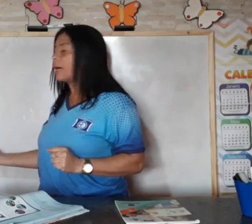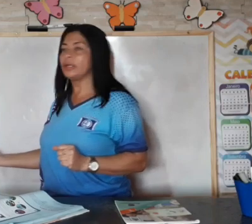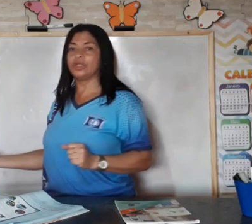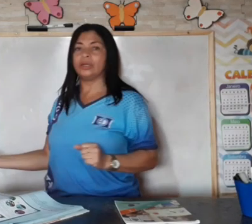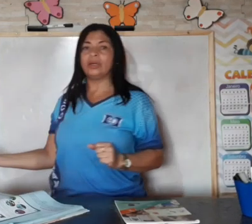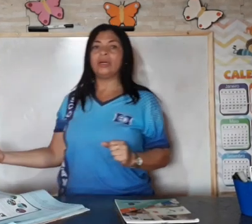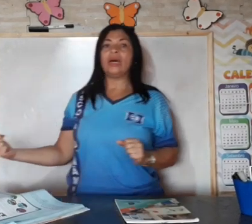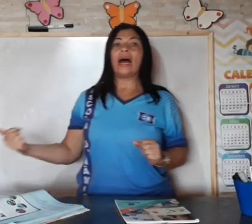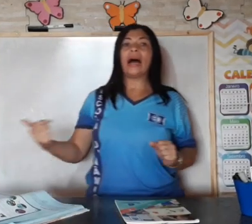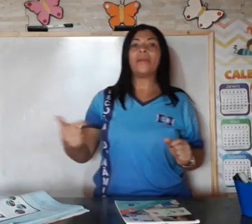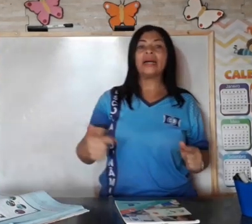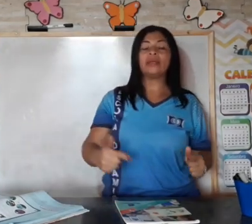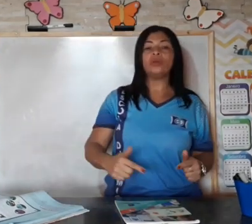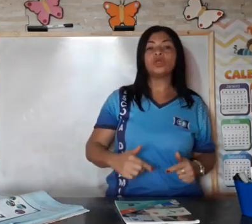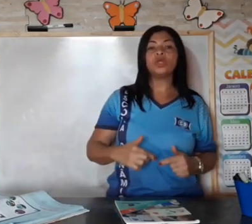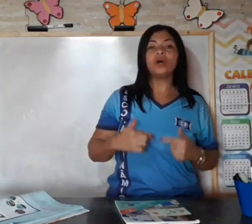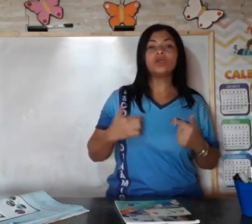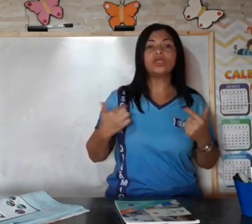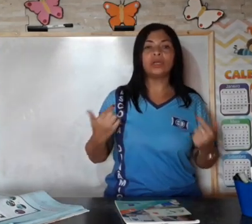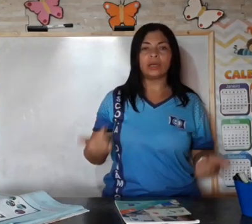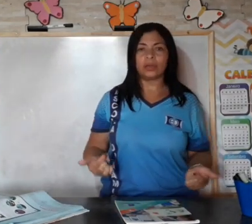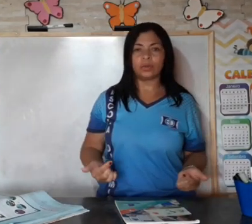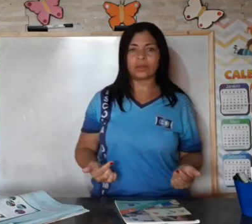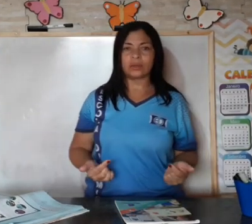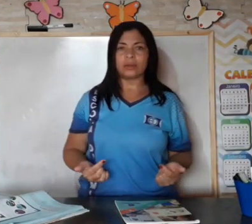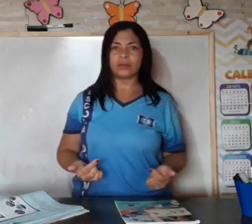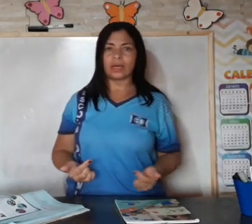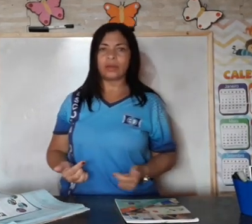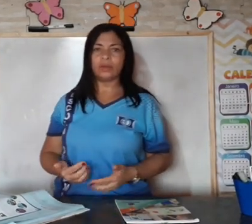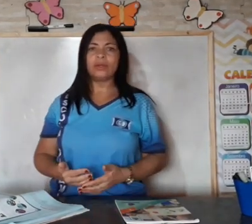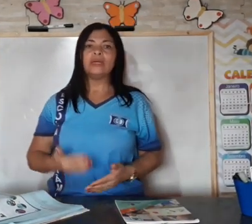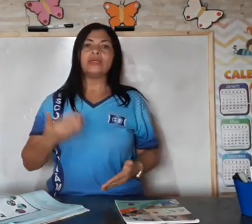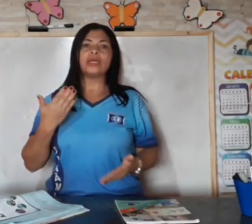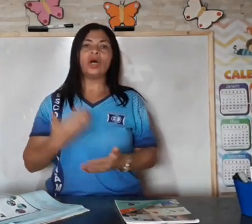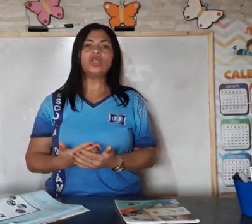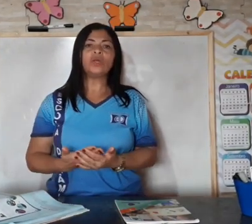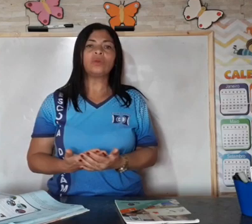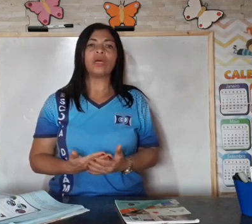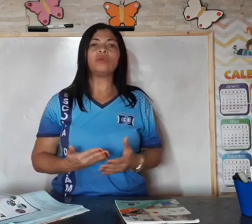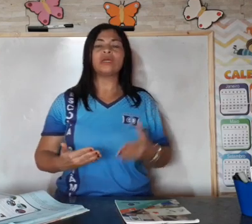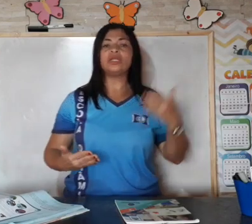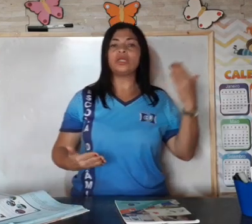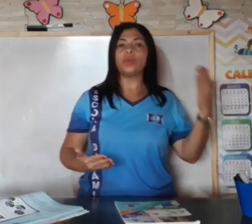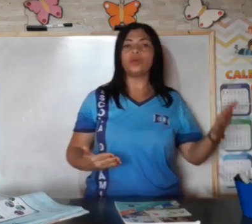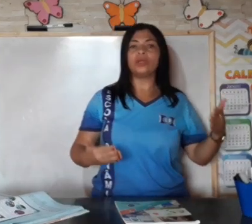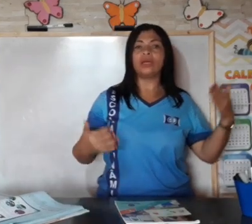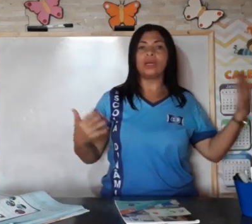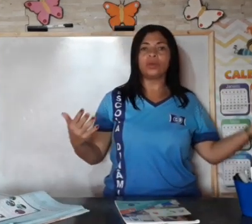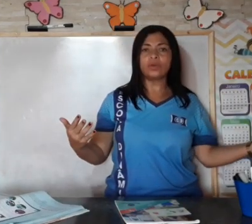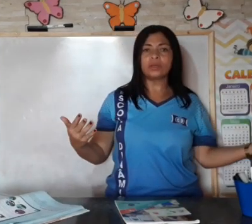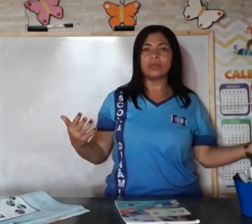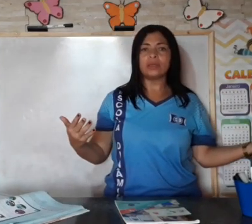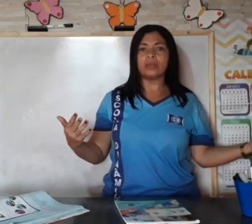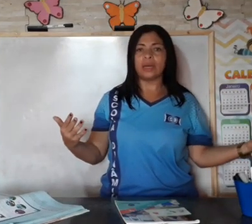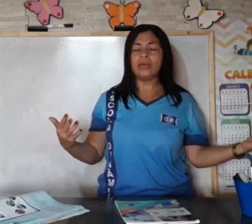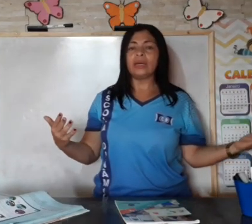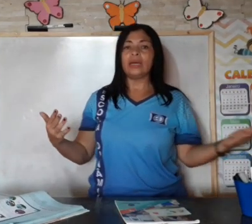dignidade, a partir dos nossos direitos, certo? Se nós não temos esse tipo de direitos, né, e